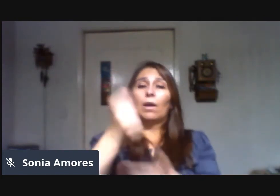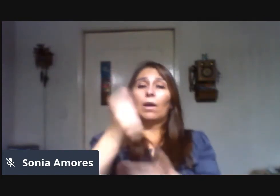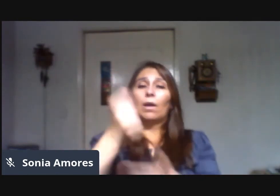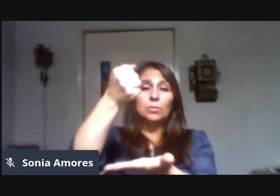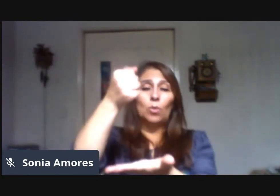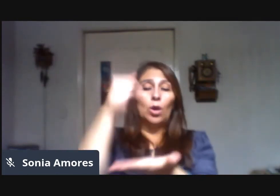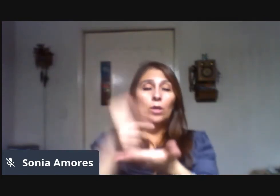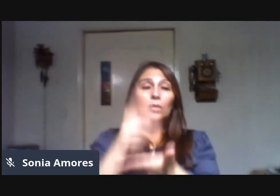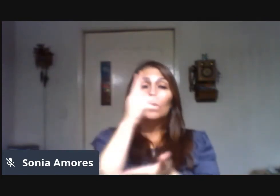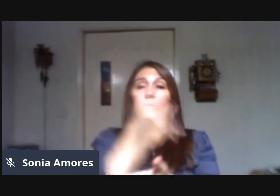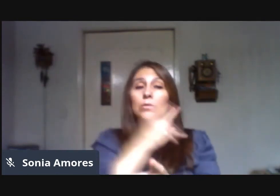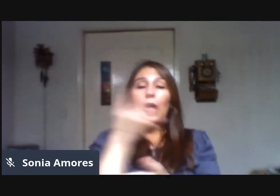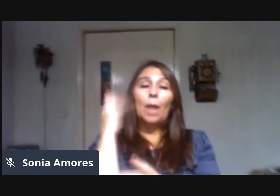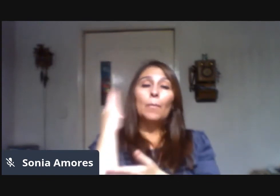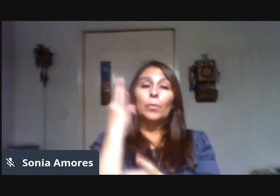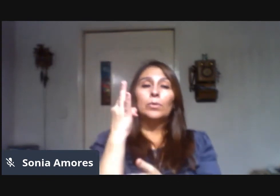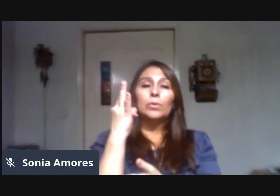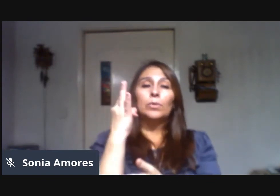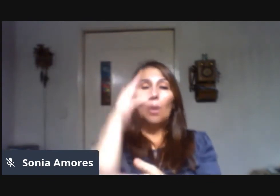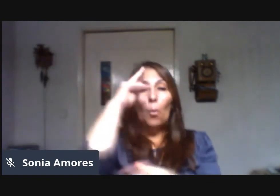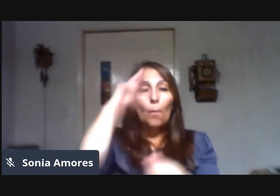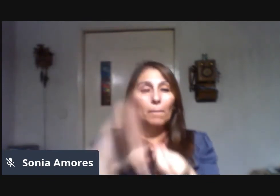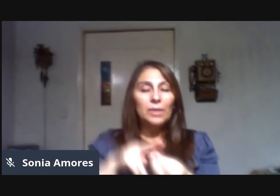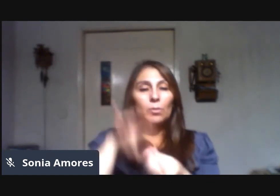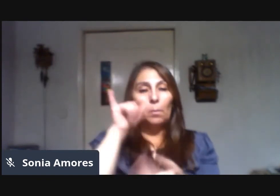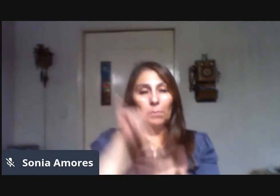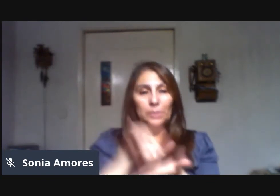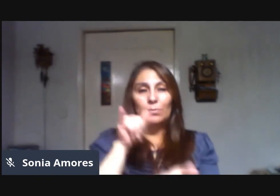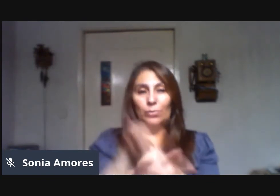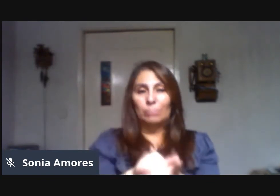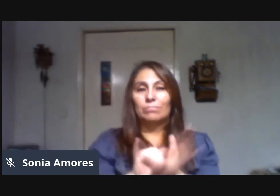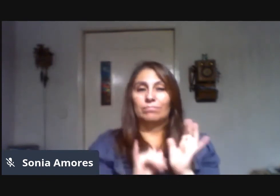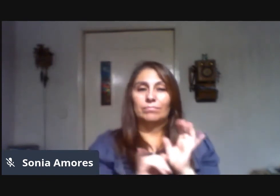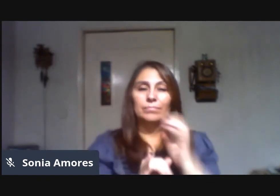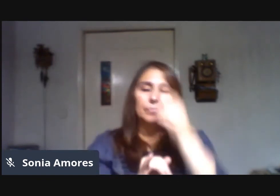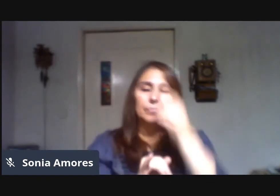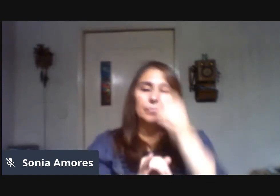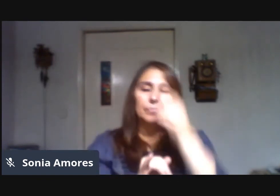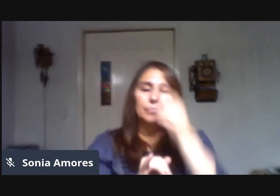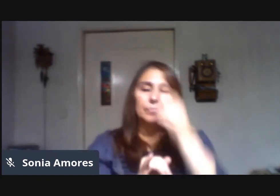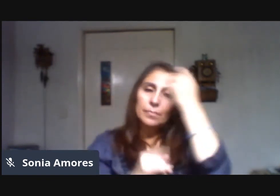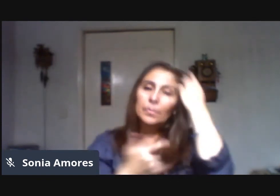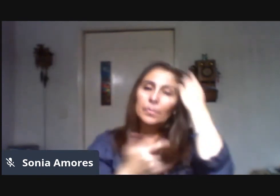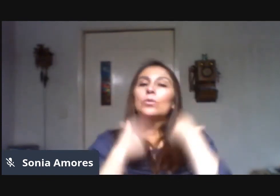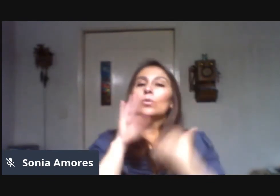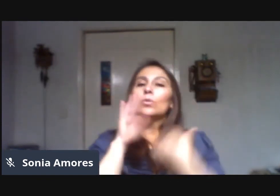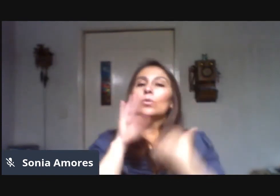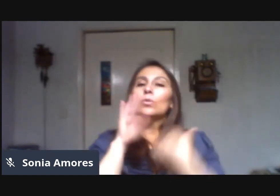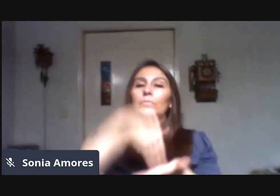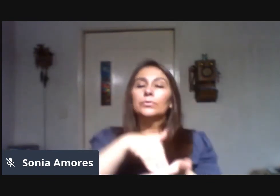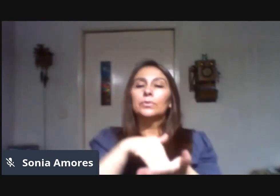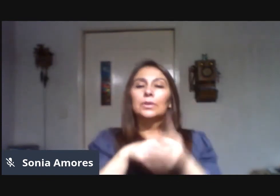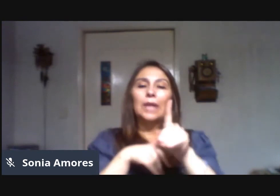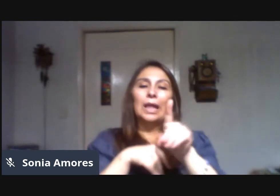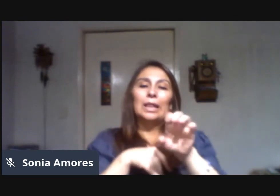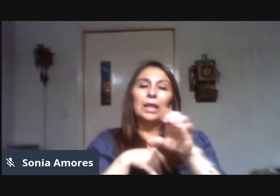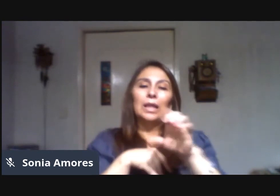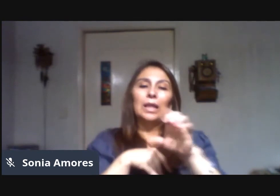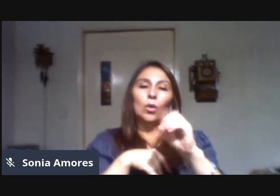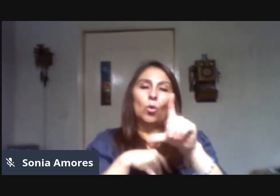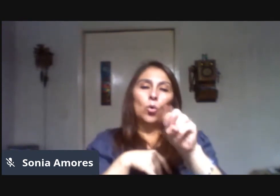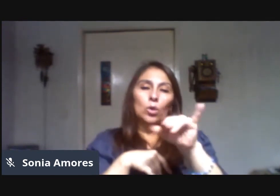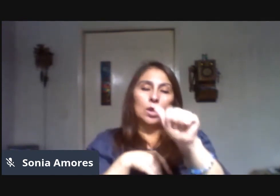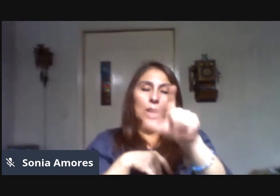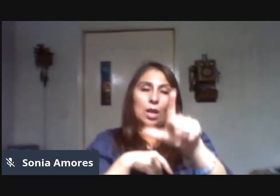en sí misma, es un mito en sí mismo. Al menos cuando nos paramos desde los estudios decoloniales, negamos el desarrollo y por